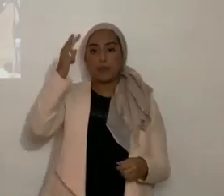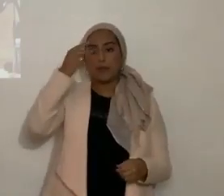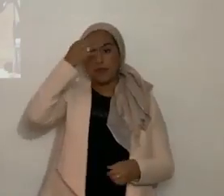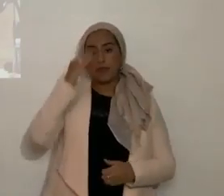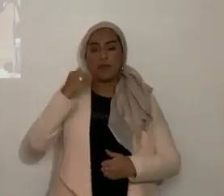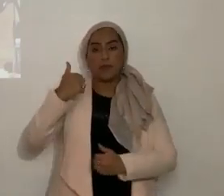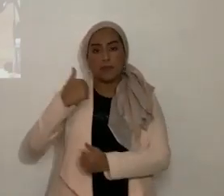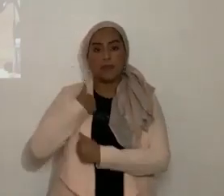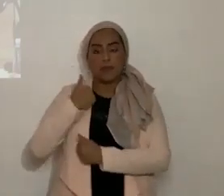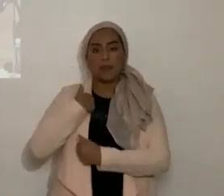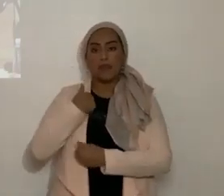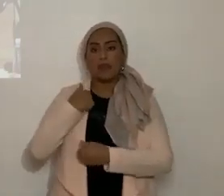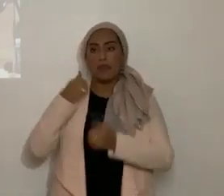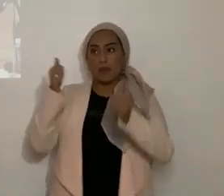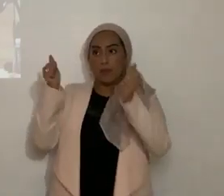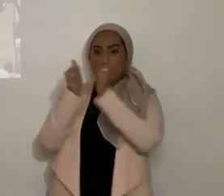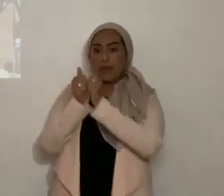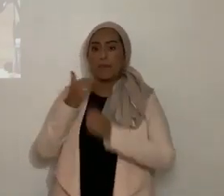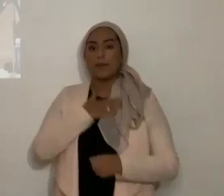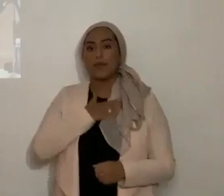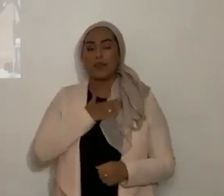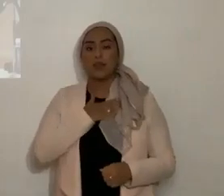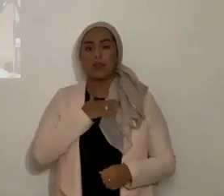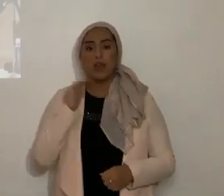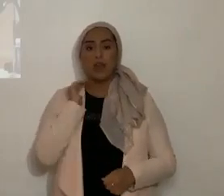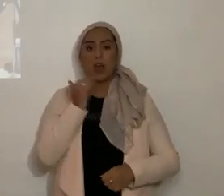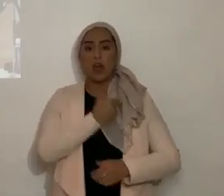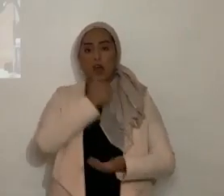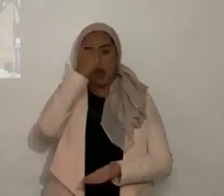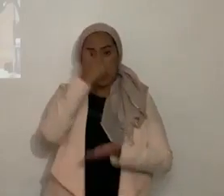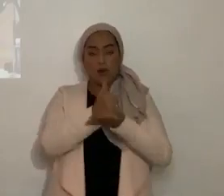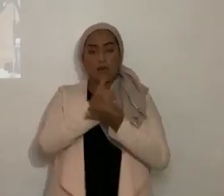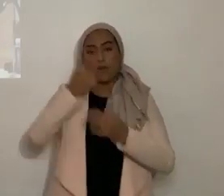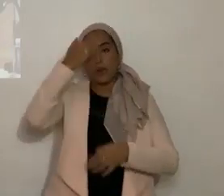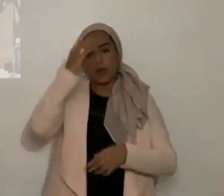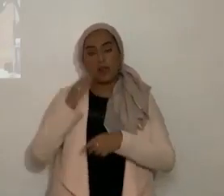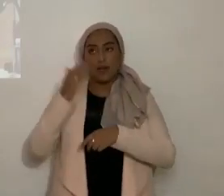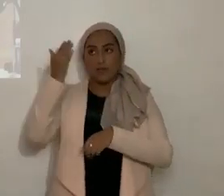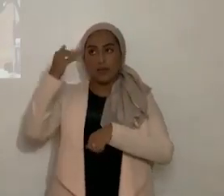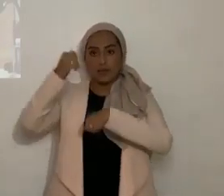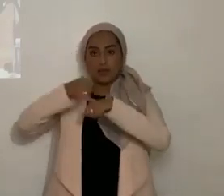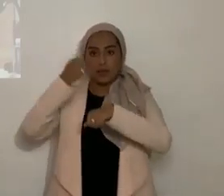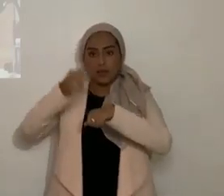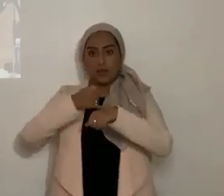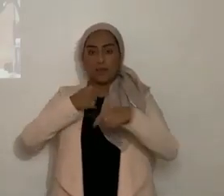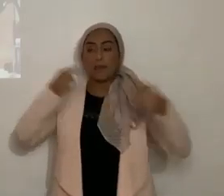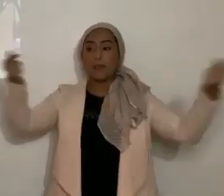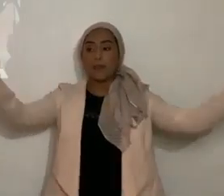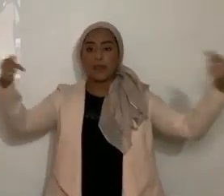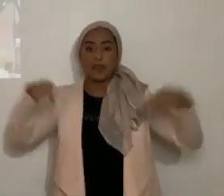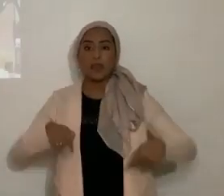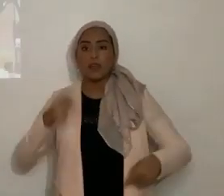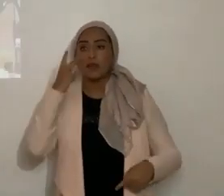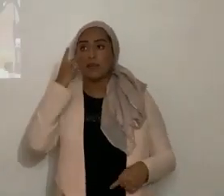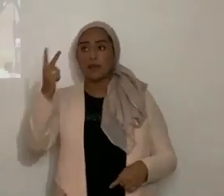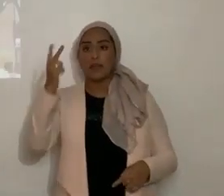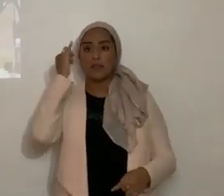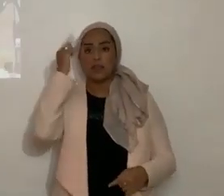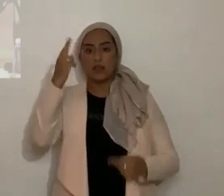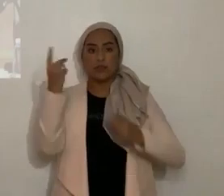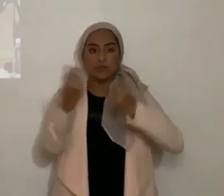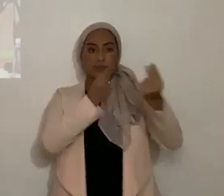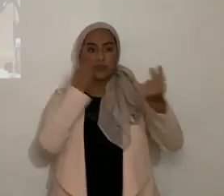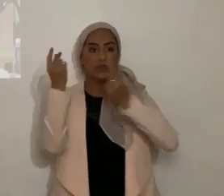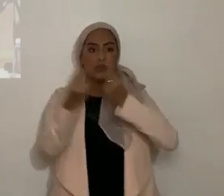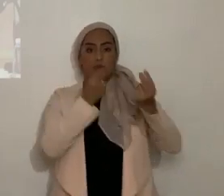los ejércitos está con nosotros. Nuestro refugio es el Elohim de Jacob. Venid, ved las obras de